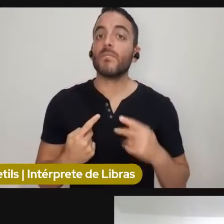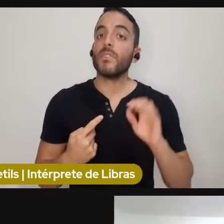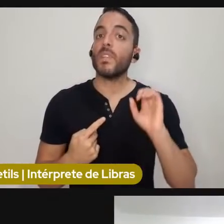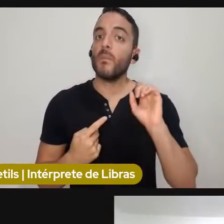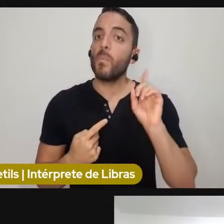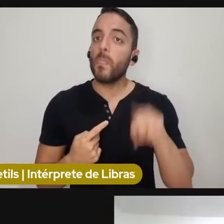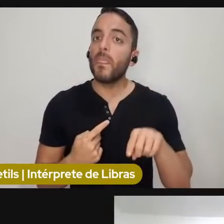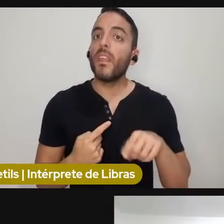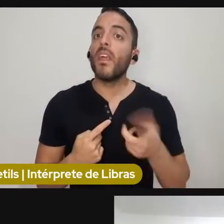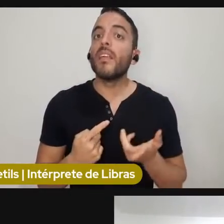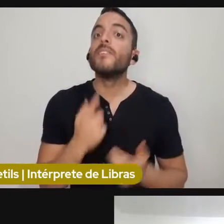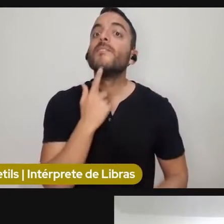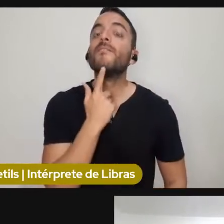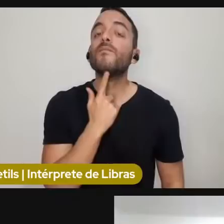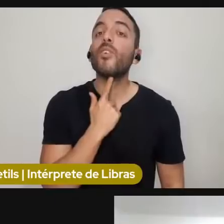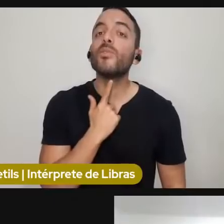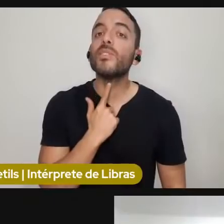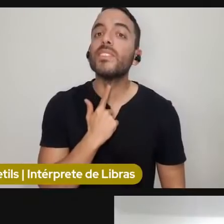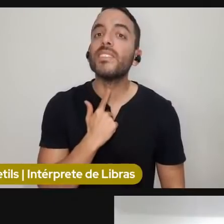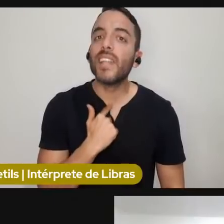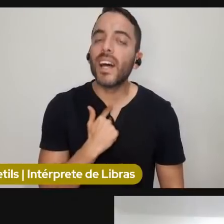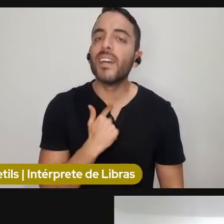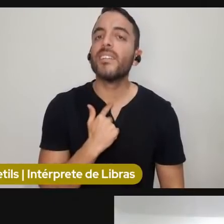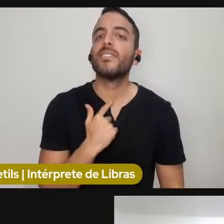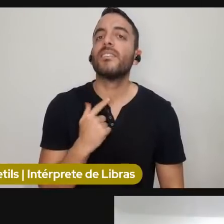esse desejo,